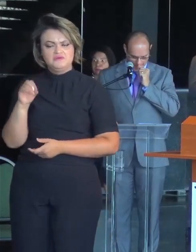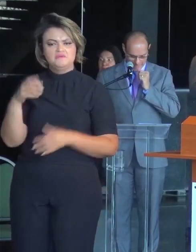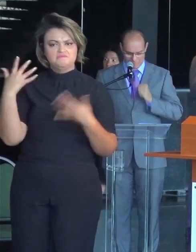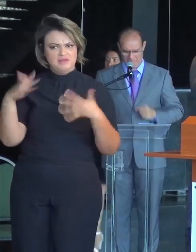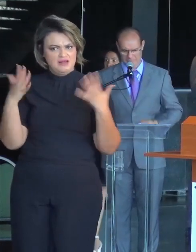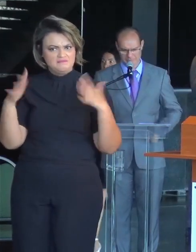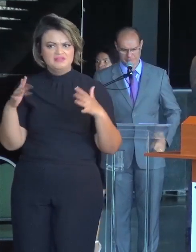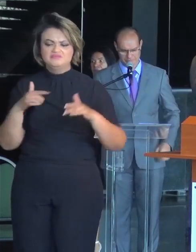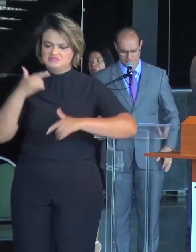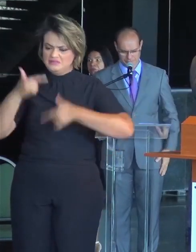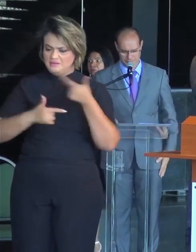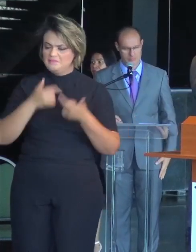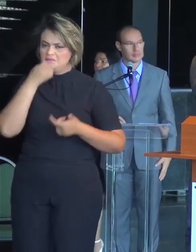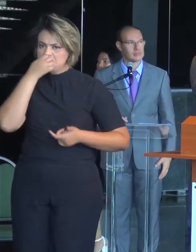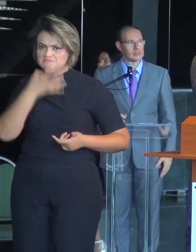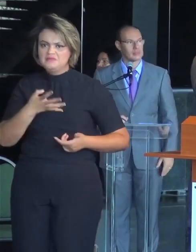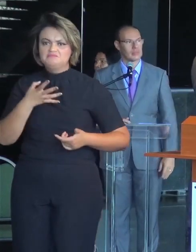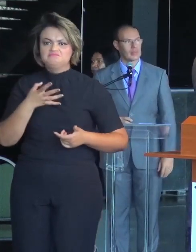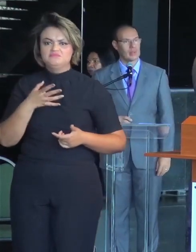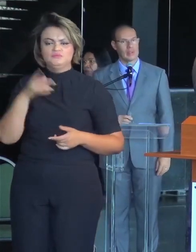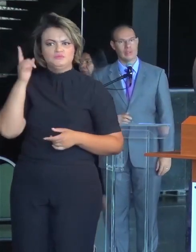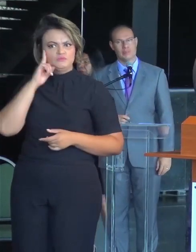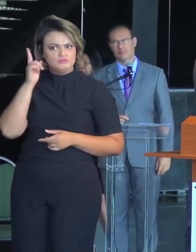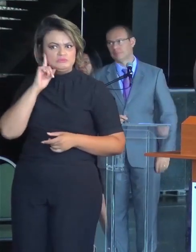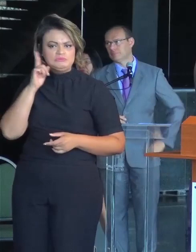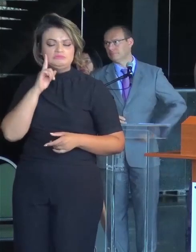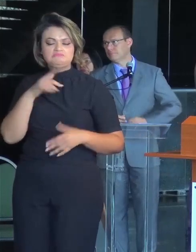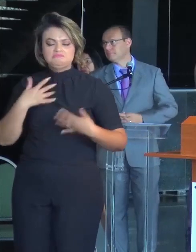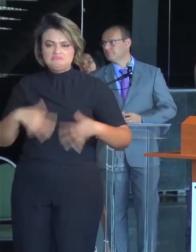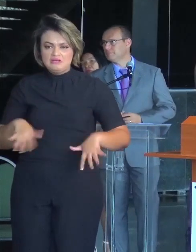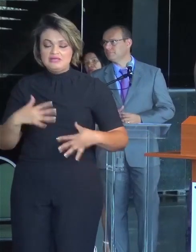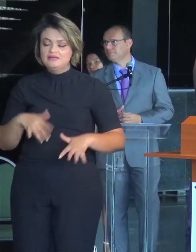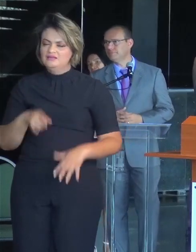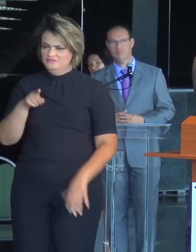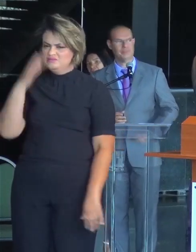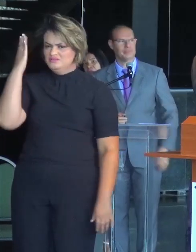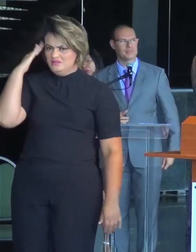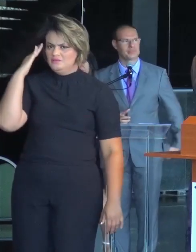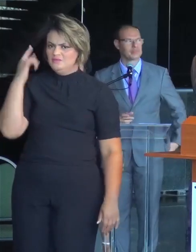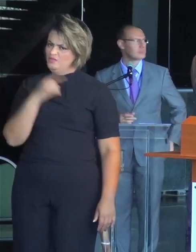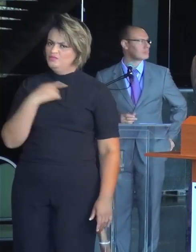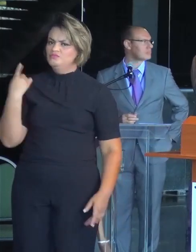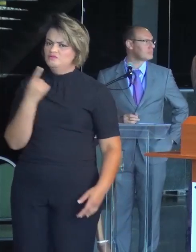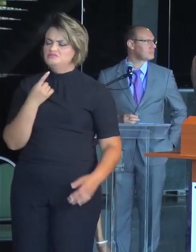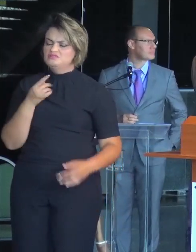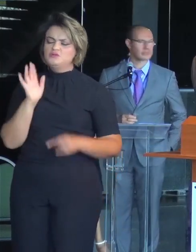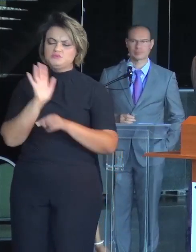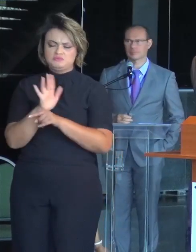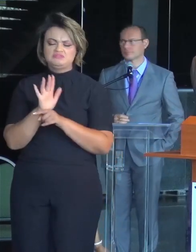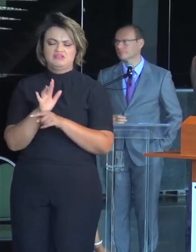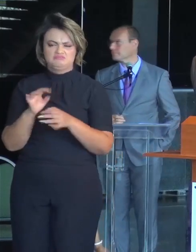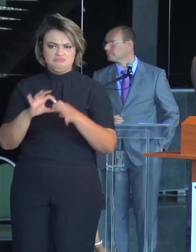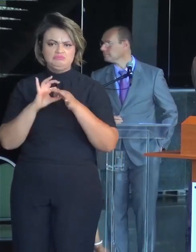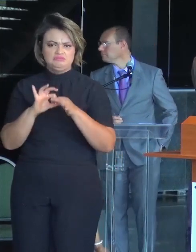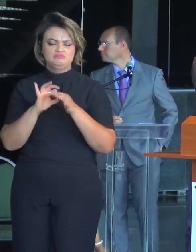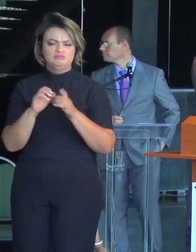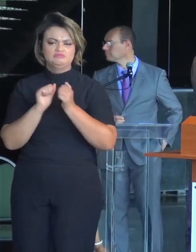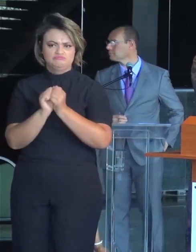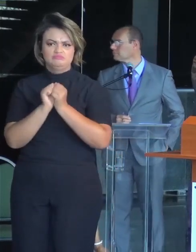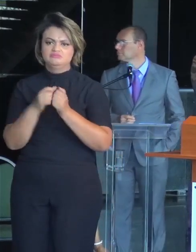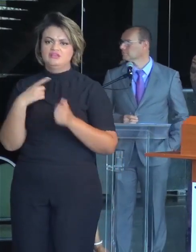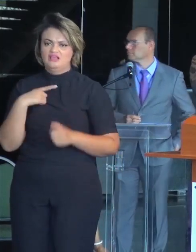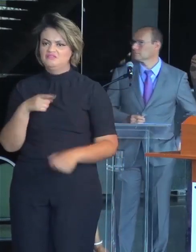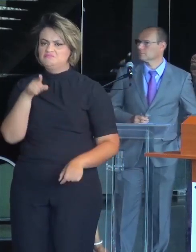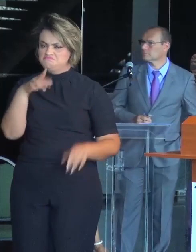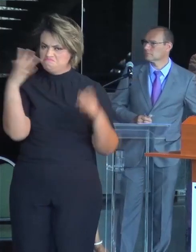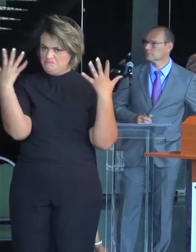você trabalha, que você vibra pela conquista a cada dia. E você sabe o quanto pode contar com toda a nossa equipe do Ministério do Turismo. Você tem feito